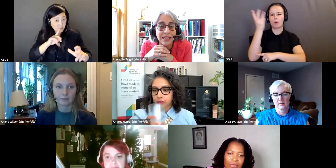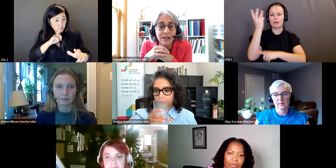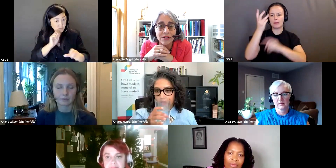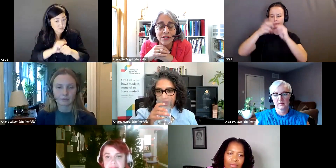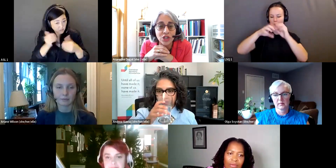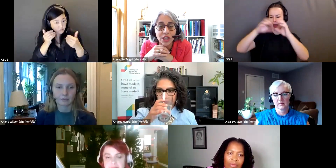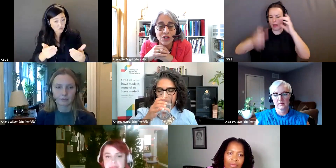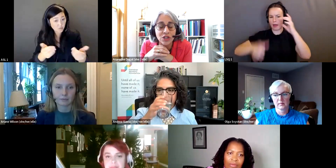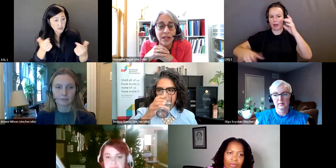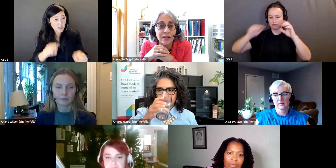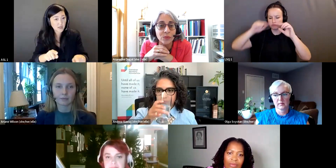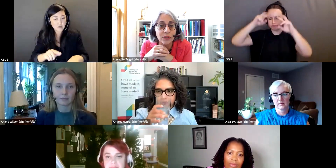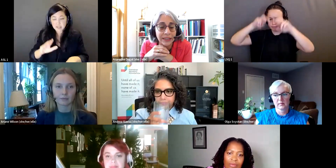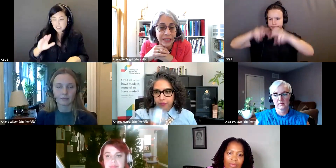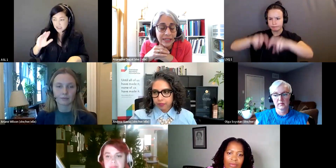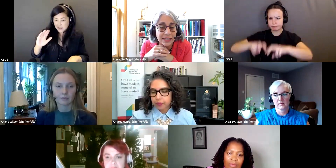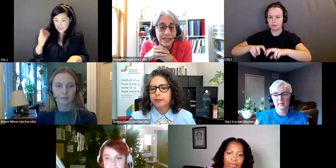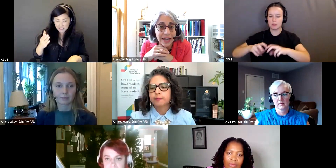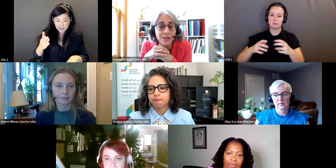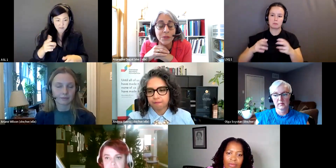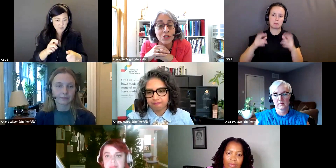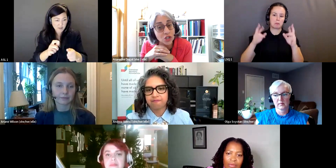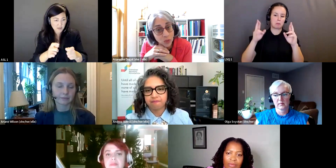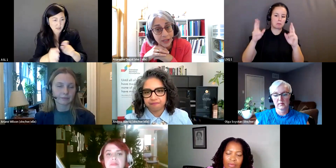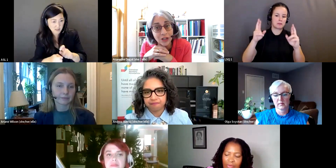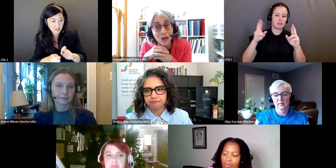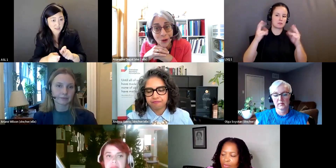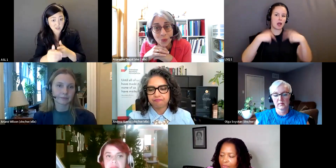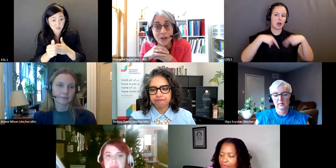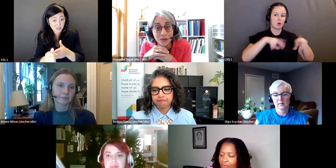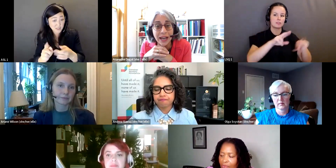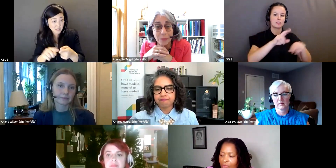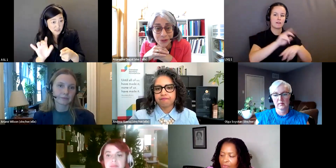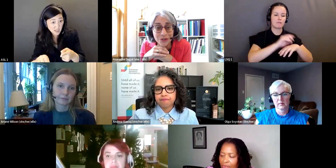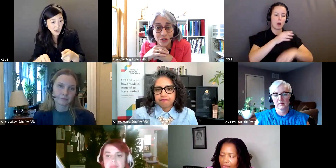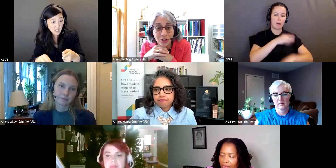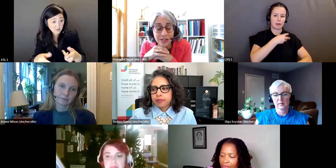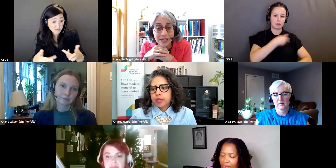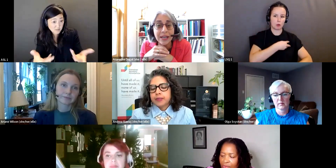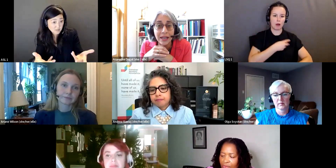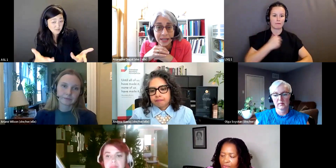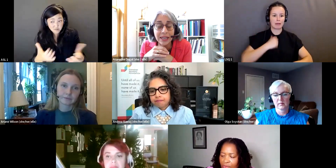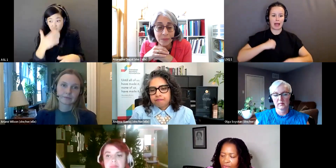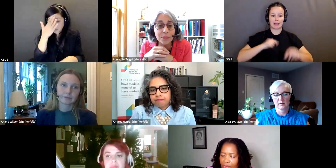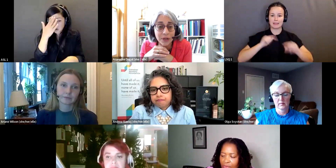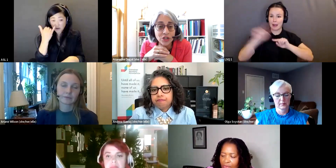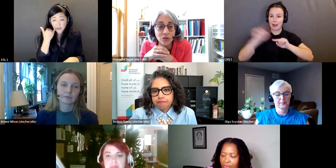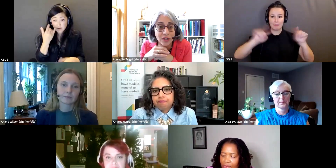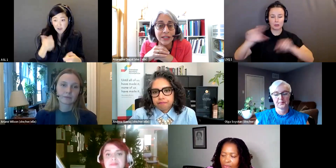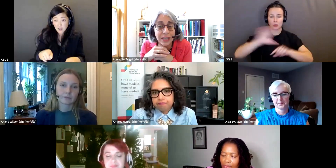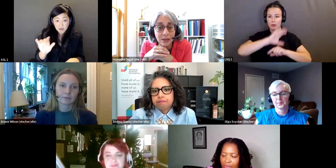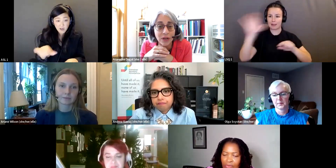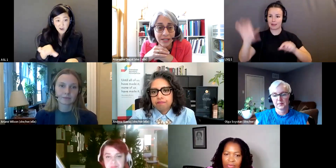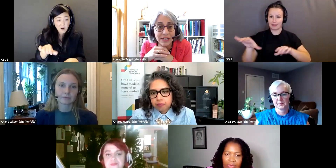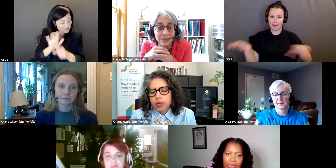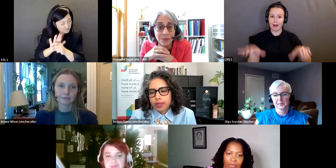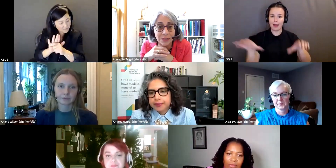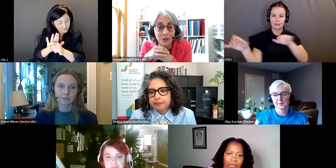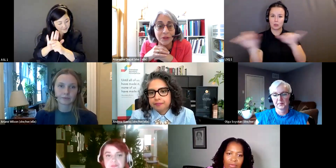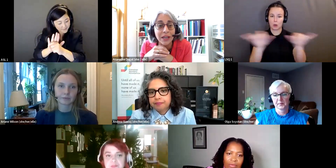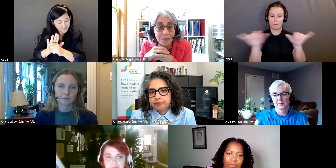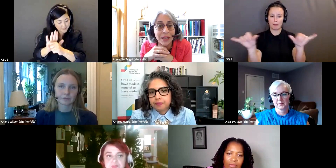que ça continuera à avoir lieu au Manitoba. Elles appellent à un plan national d'action. Si vous voulez